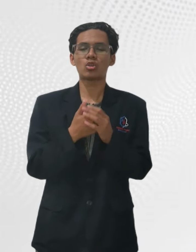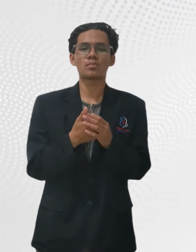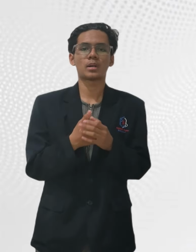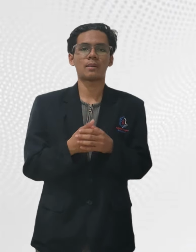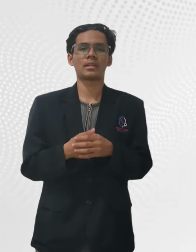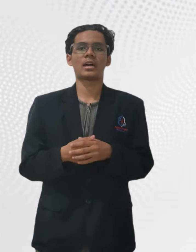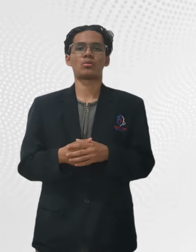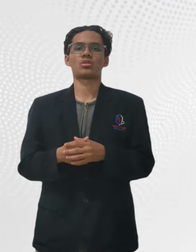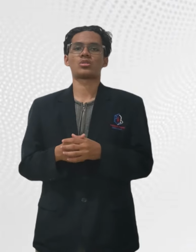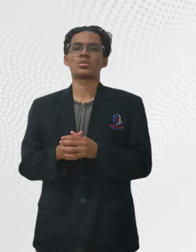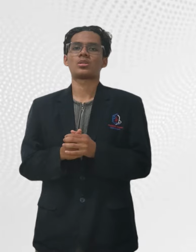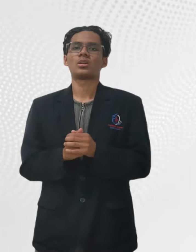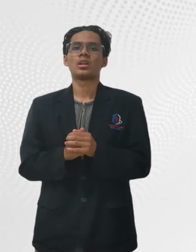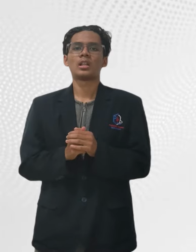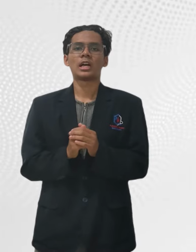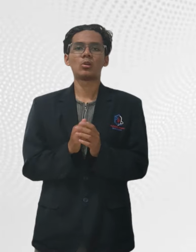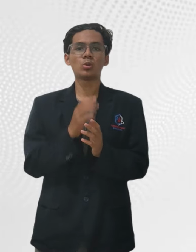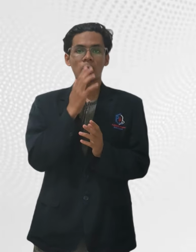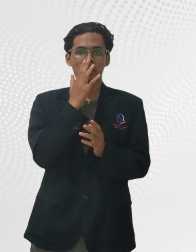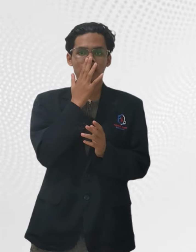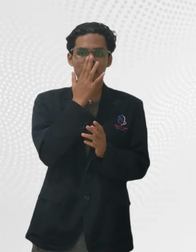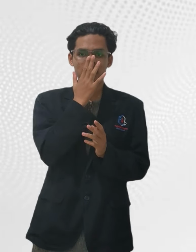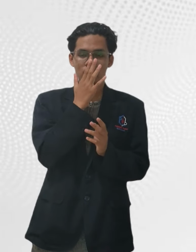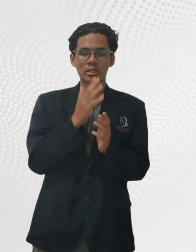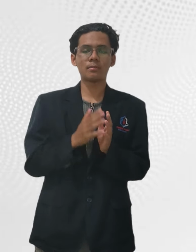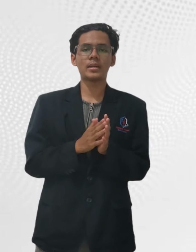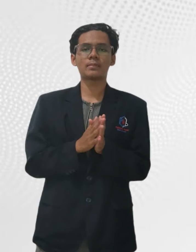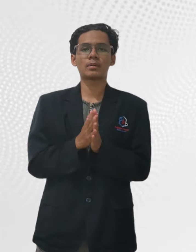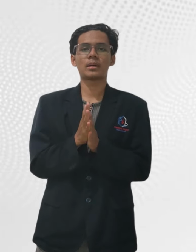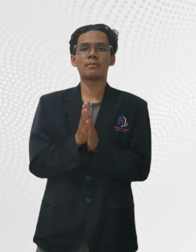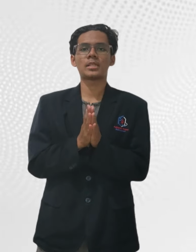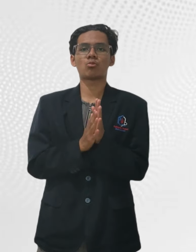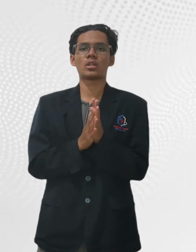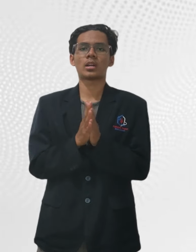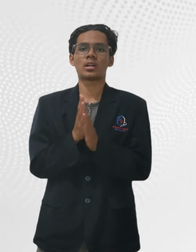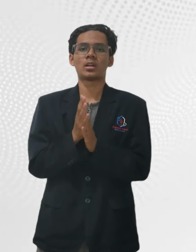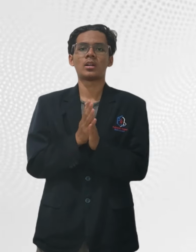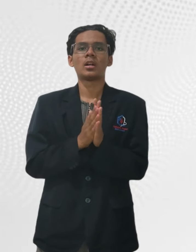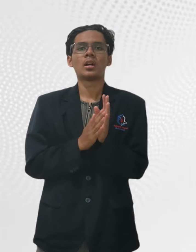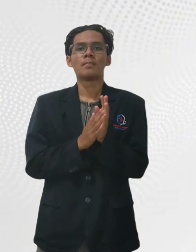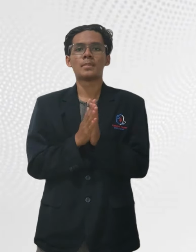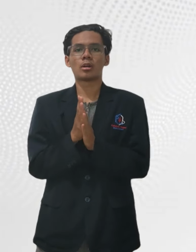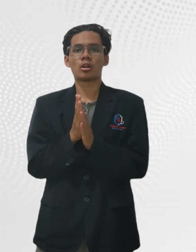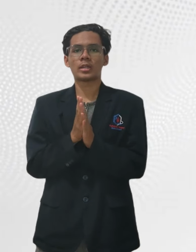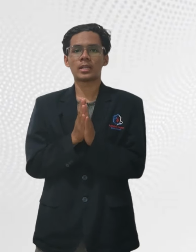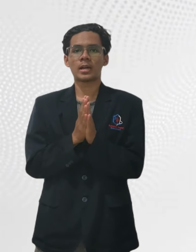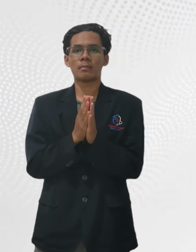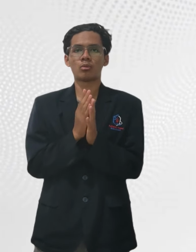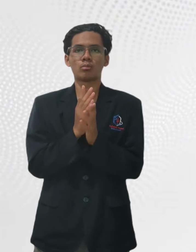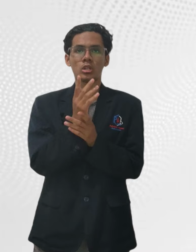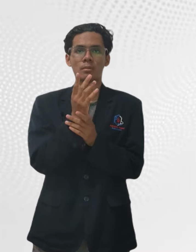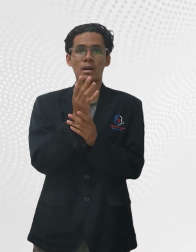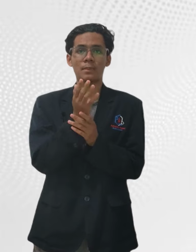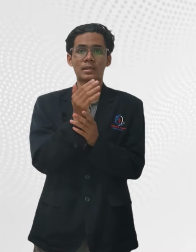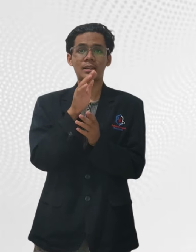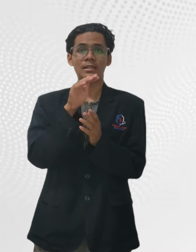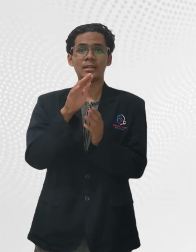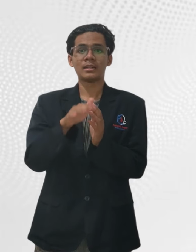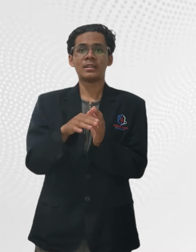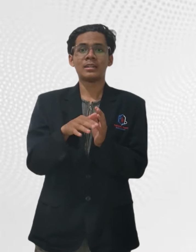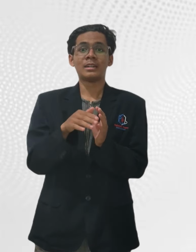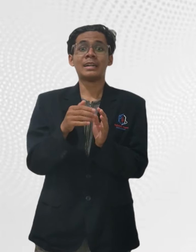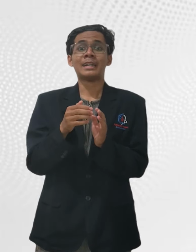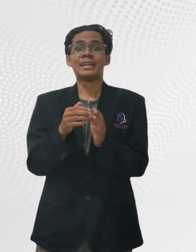pembagi arus, pengaman arus. Lalu di resistor ini banyak berbagai macam warna. Kalau kita mudah